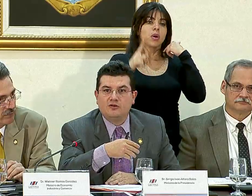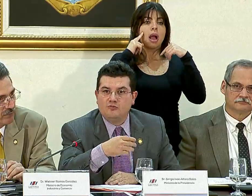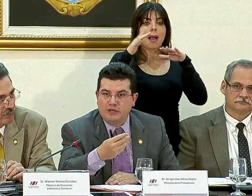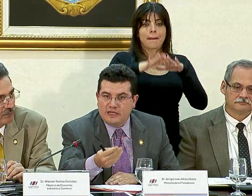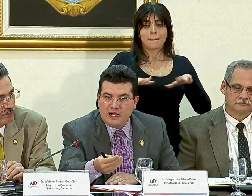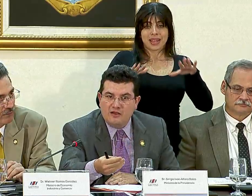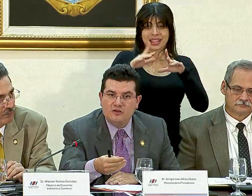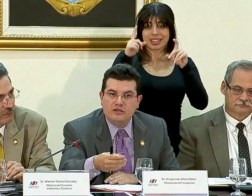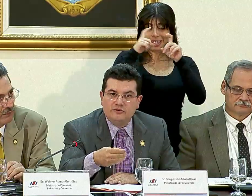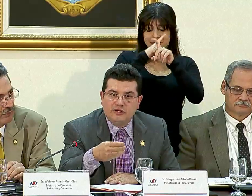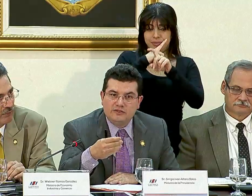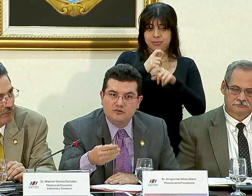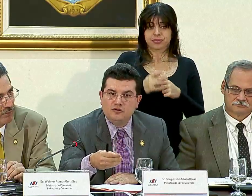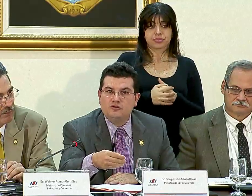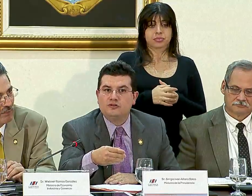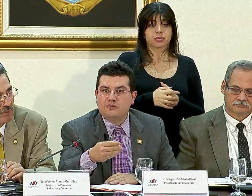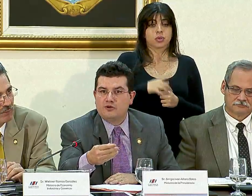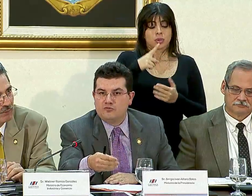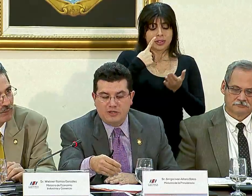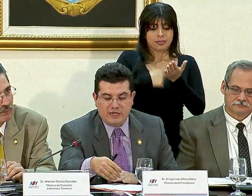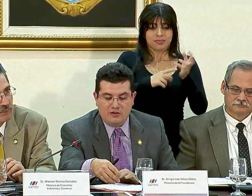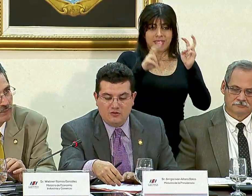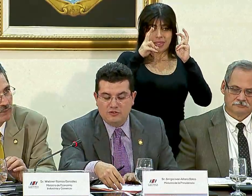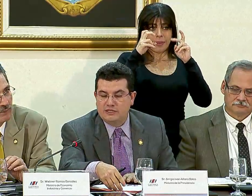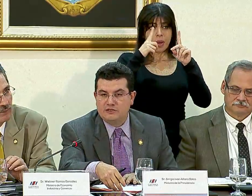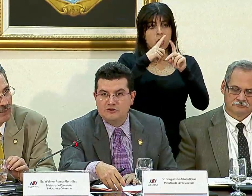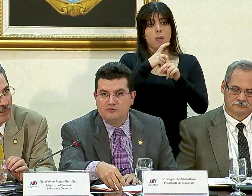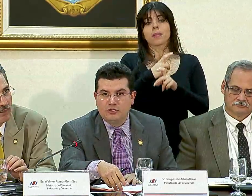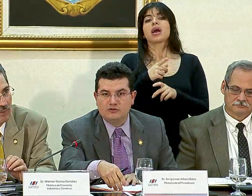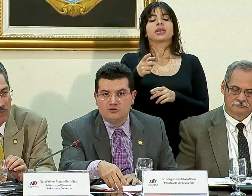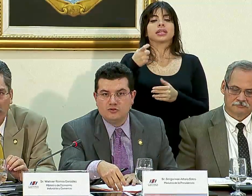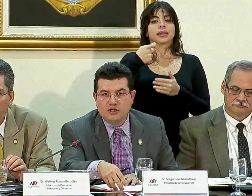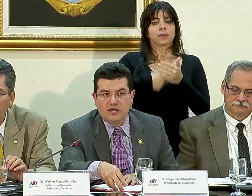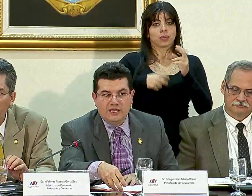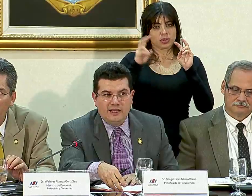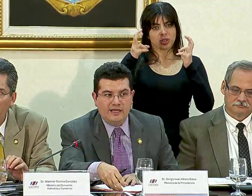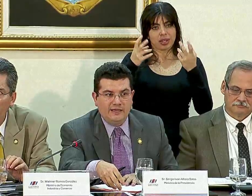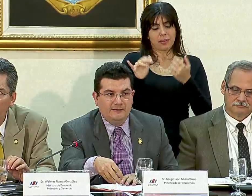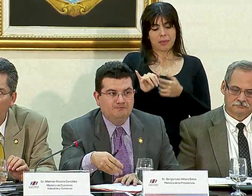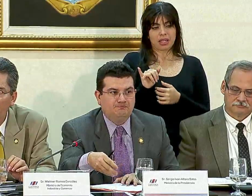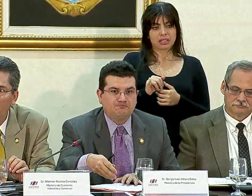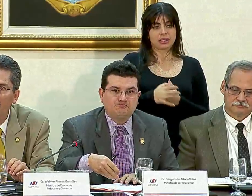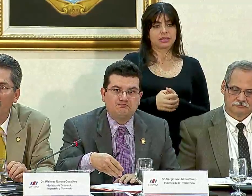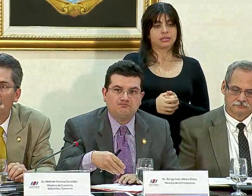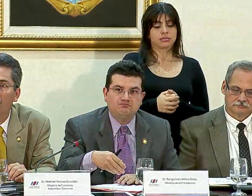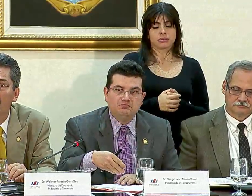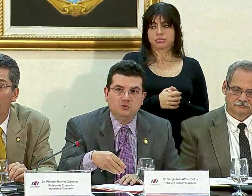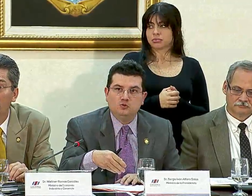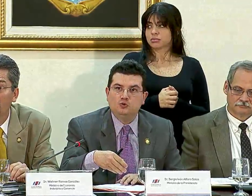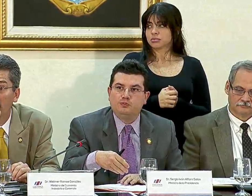ambiente complicado, de una discusión de un tema complicado como es el de los impuestos,